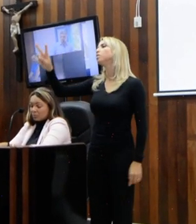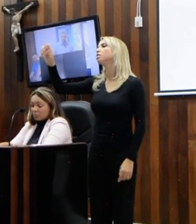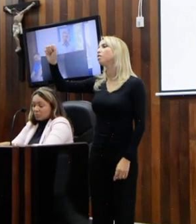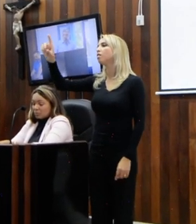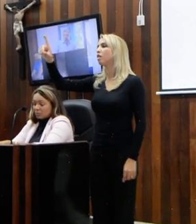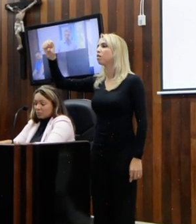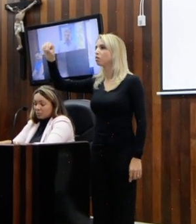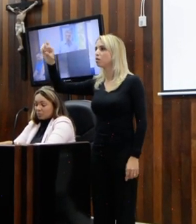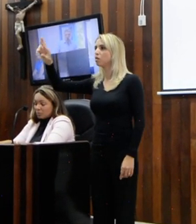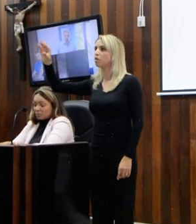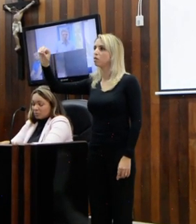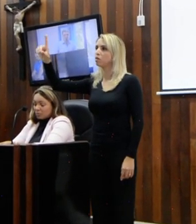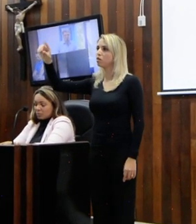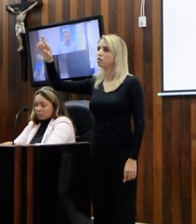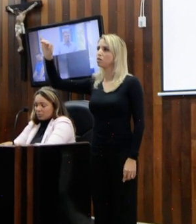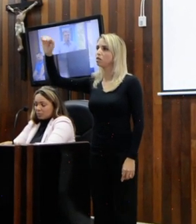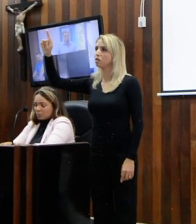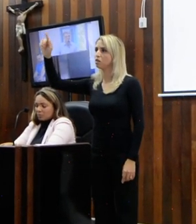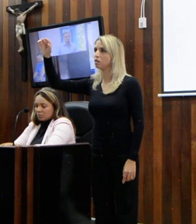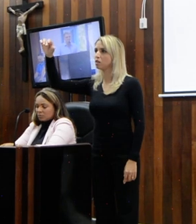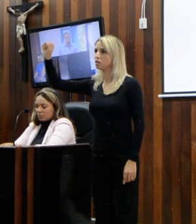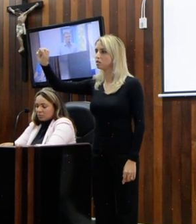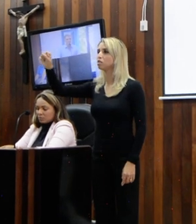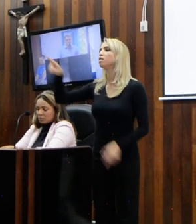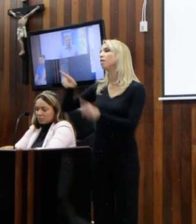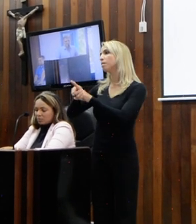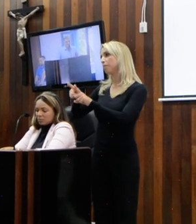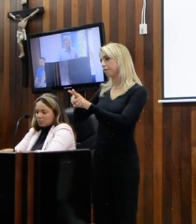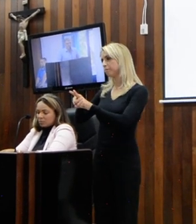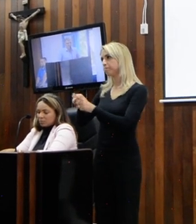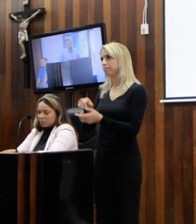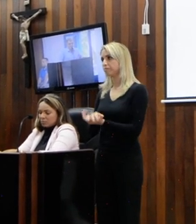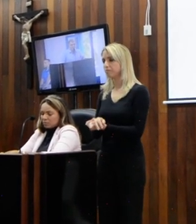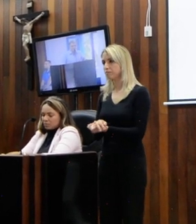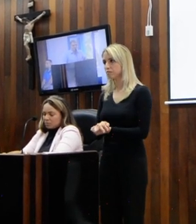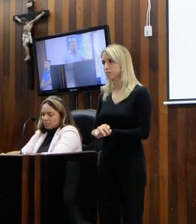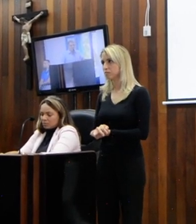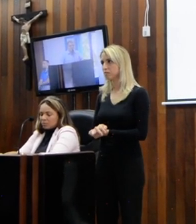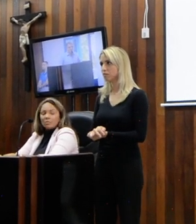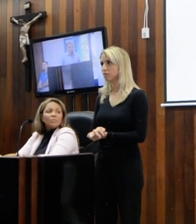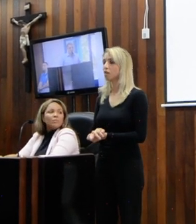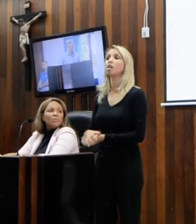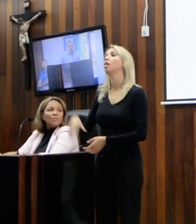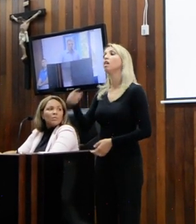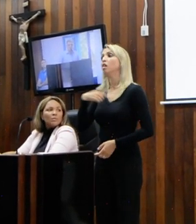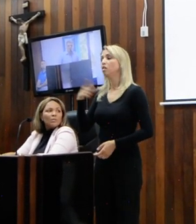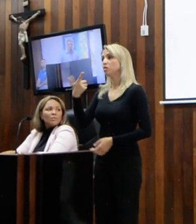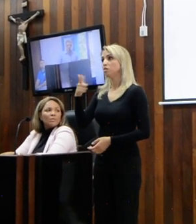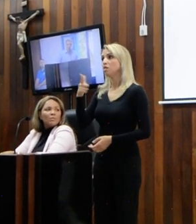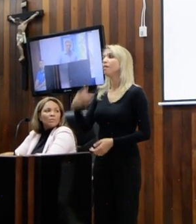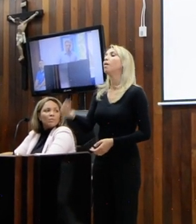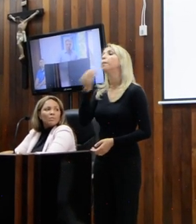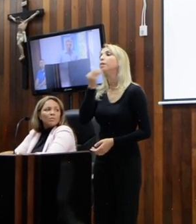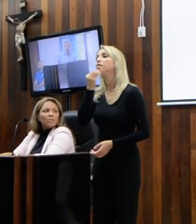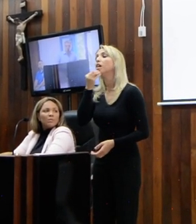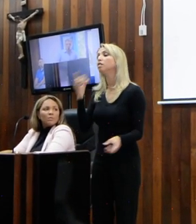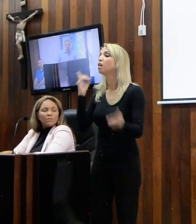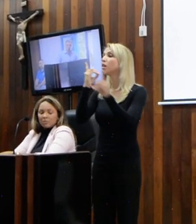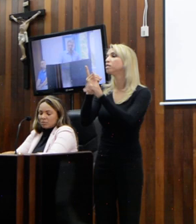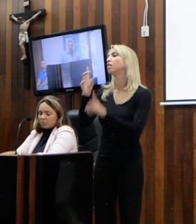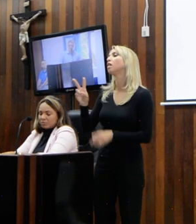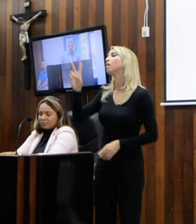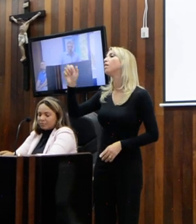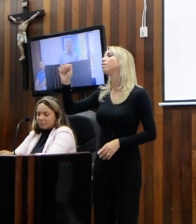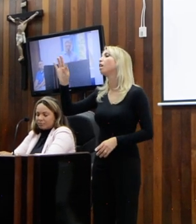Temos o senhor Walter Bessa, também não fui vereador com ele, mas tinha muitas conversas com o